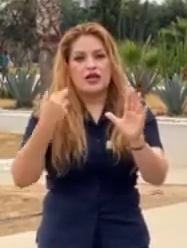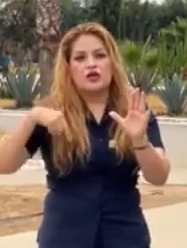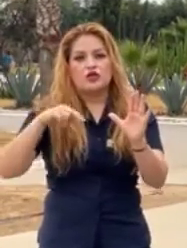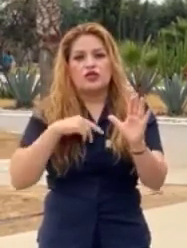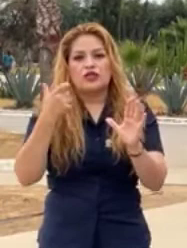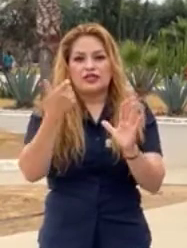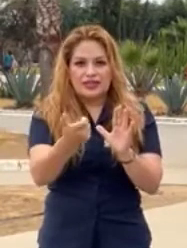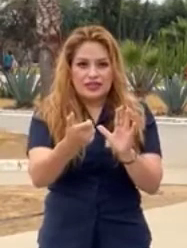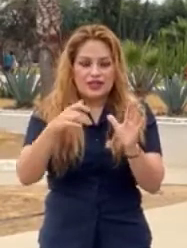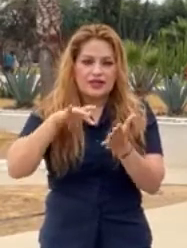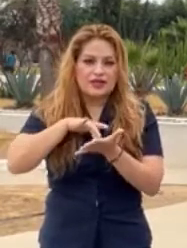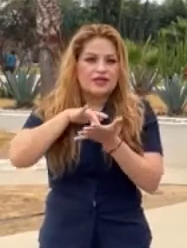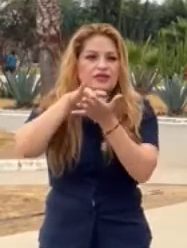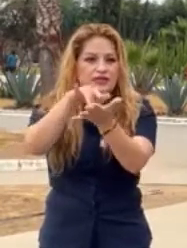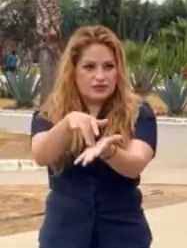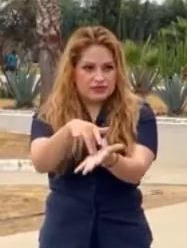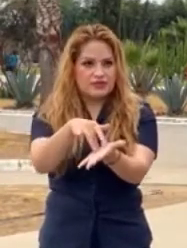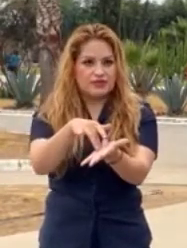económicamente con